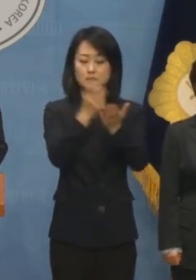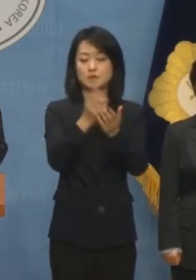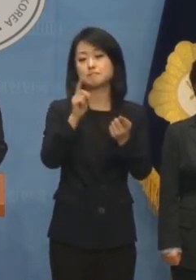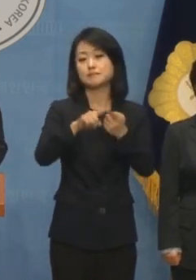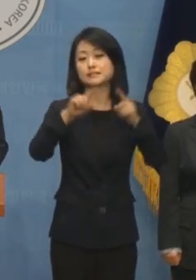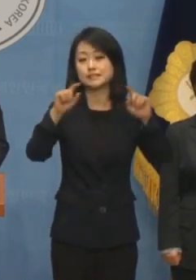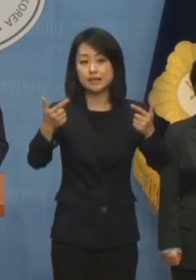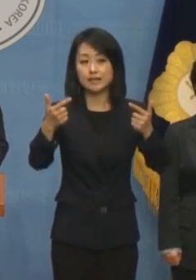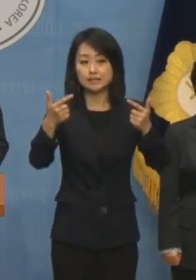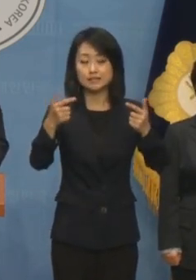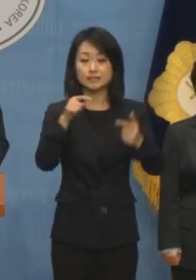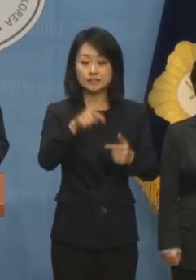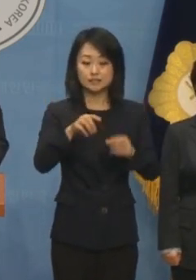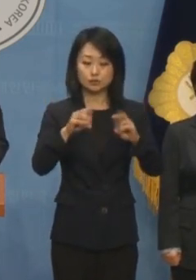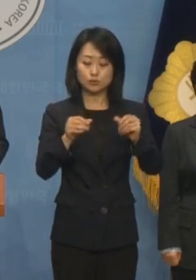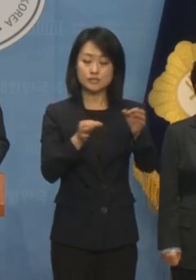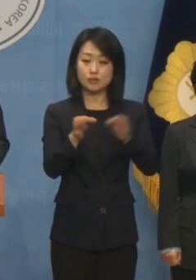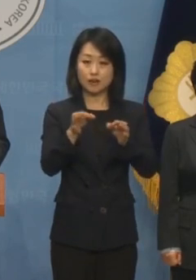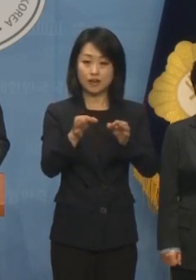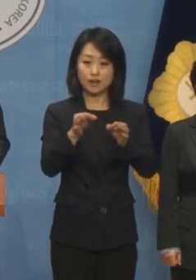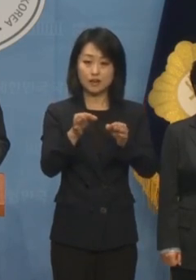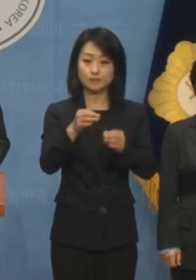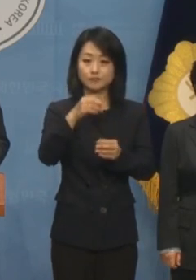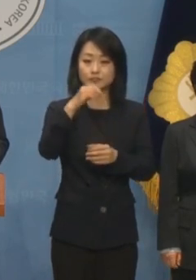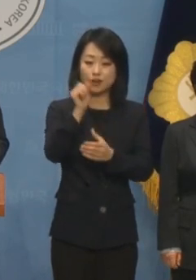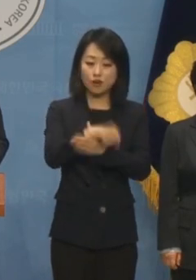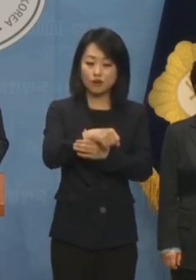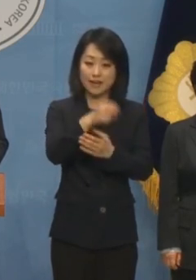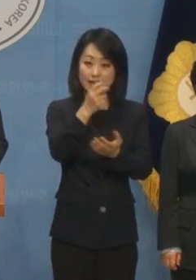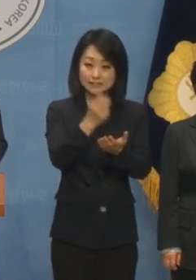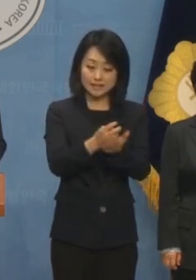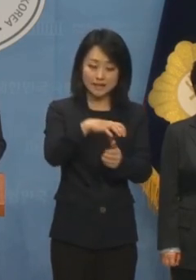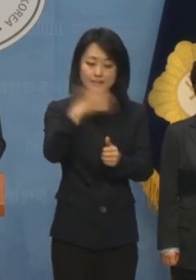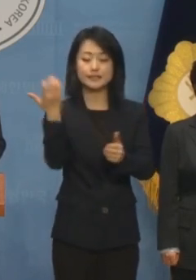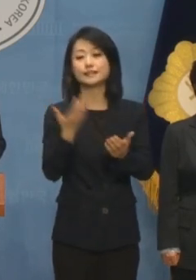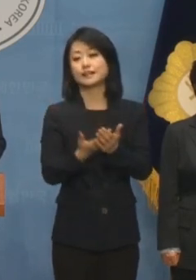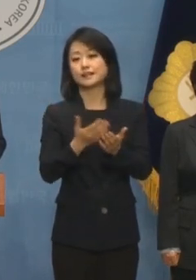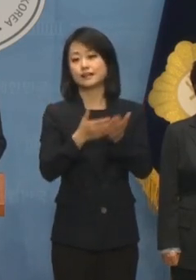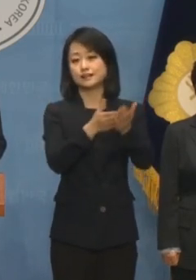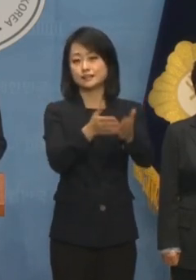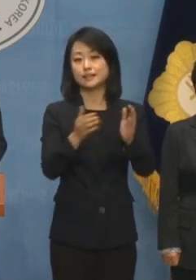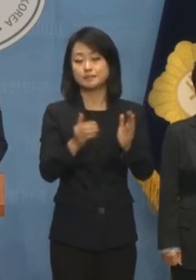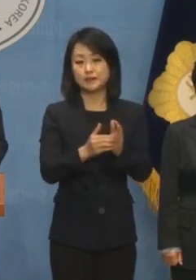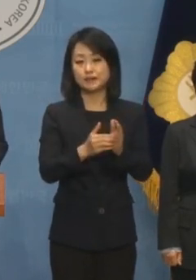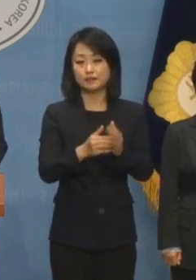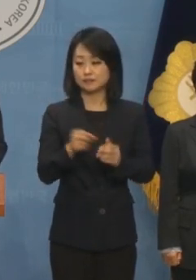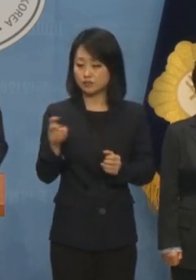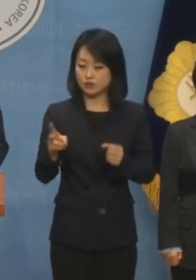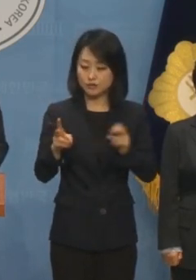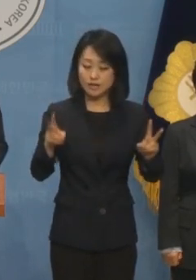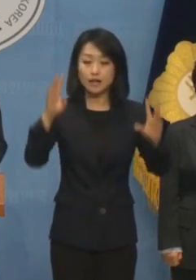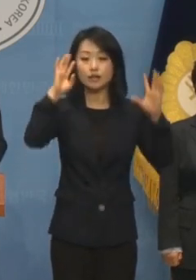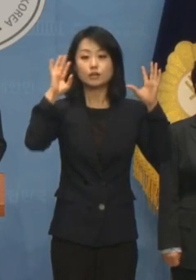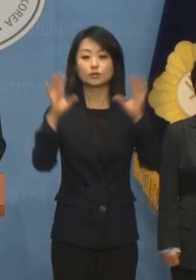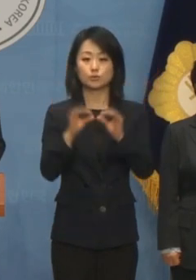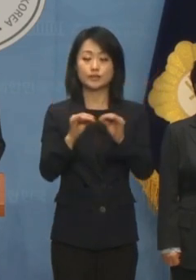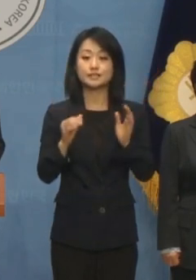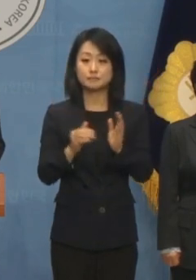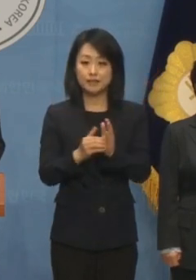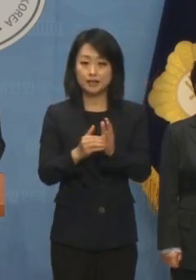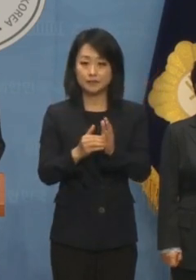토지거래 허가제는 즉각 철폐해야 한다고 강조한 바 있습니다. 여당 야당 할 거 없이 모두가